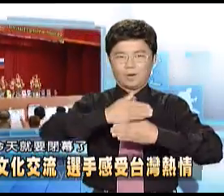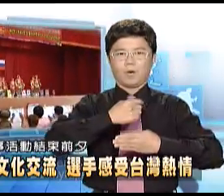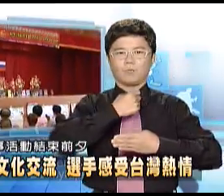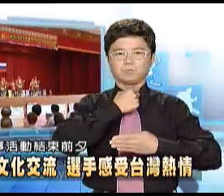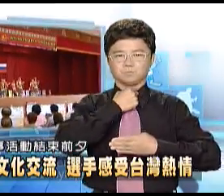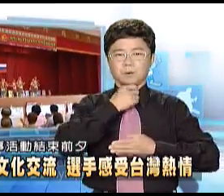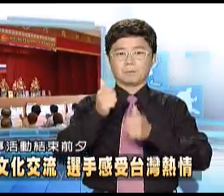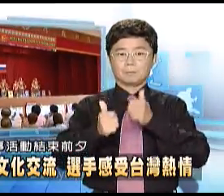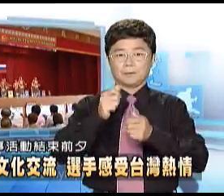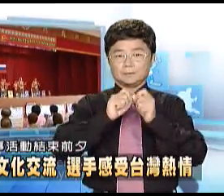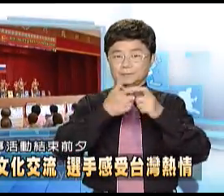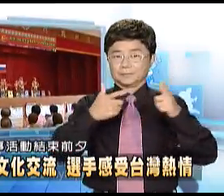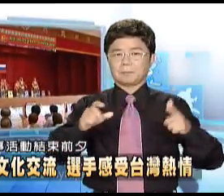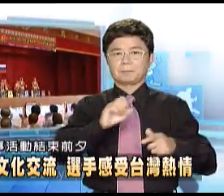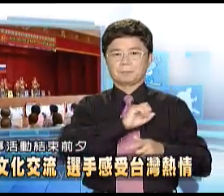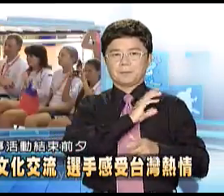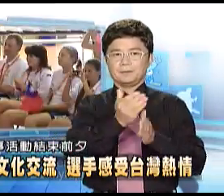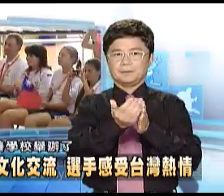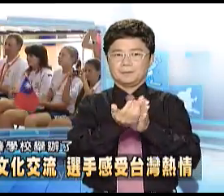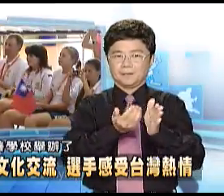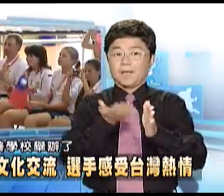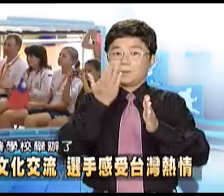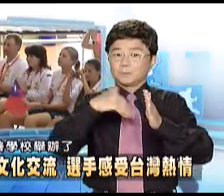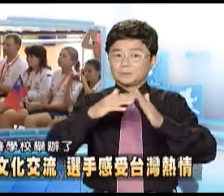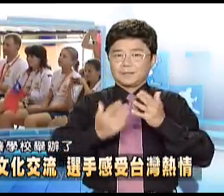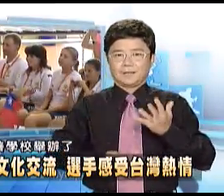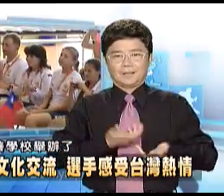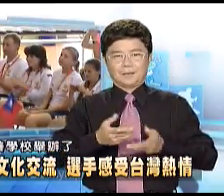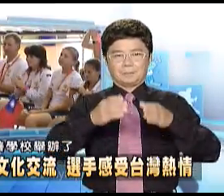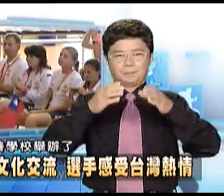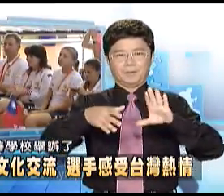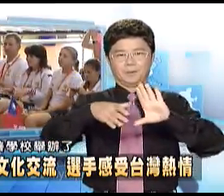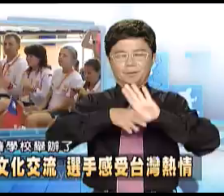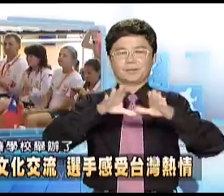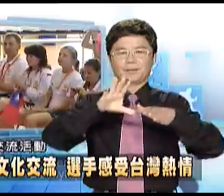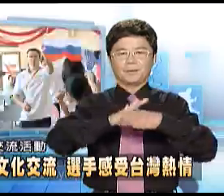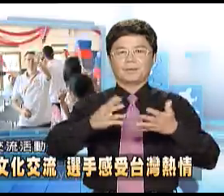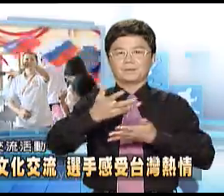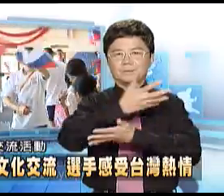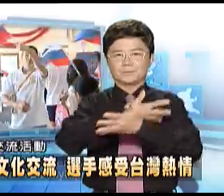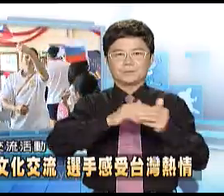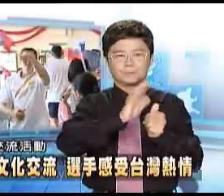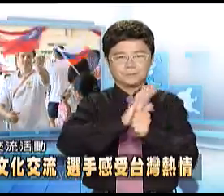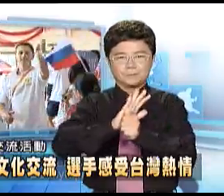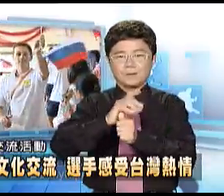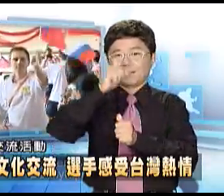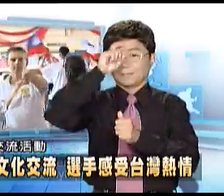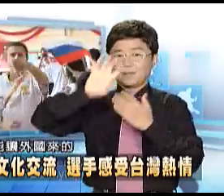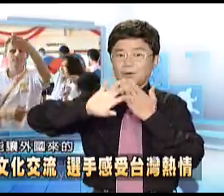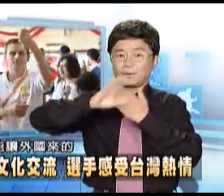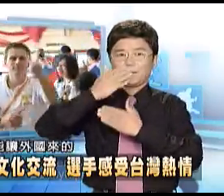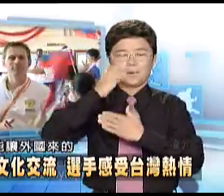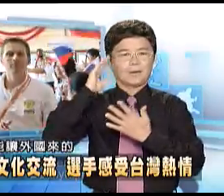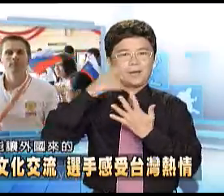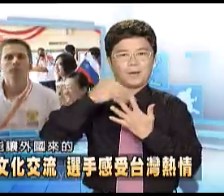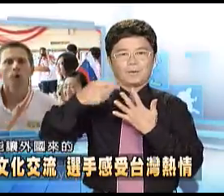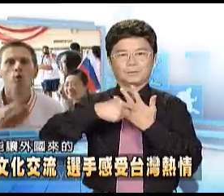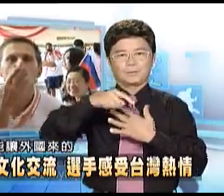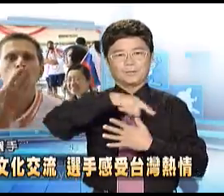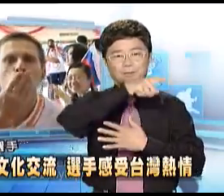赛事活动结束前夕，有青山学校举办了文化交流活动，希望能够让外国来的厅障